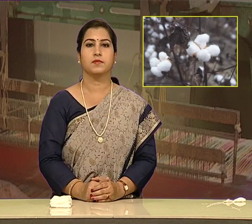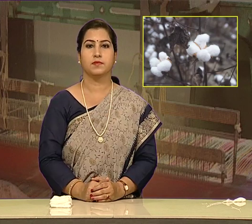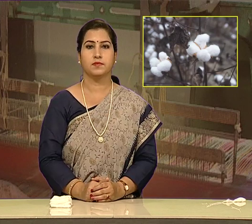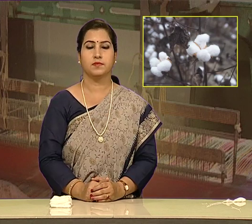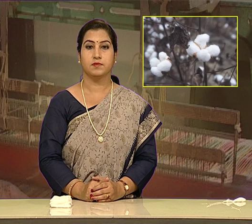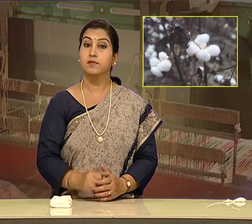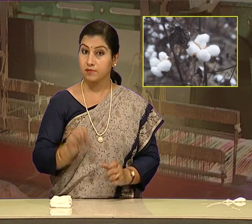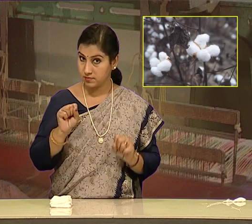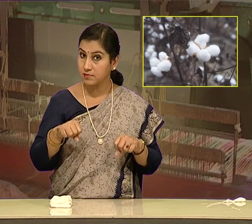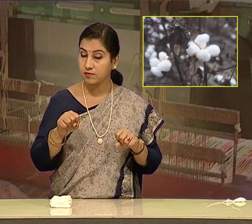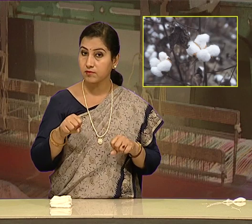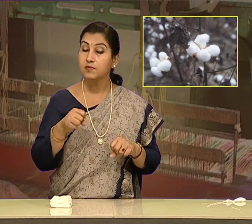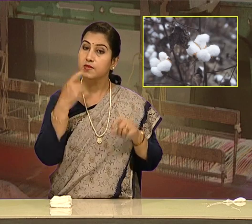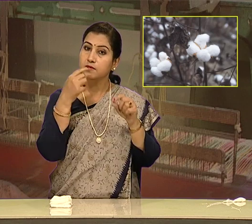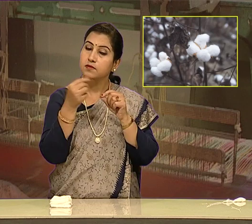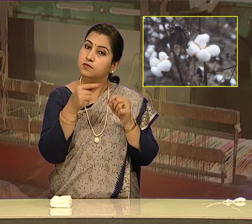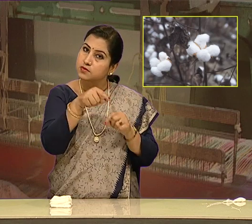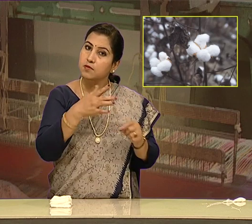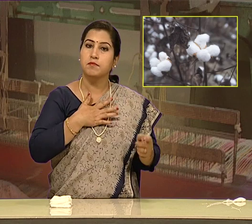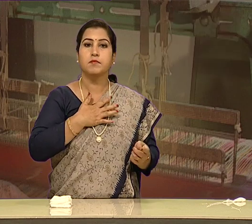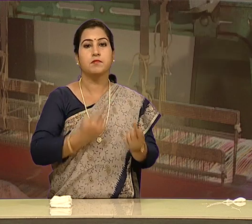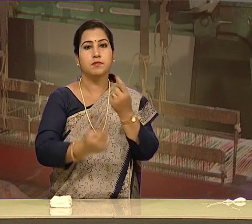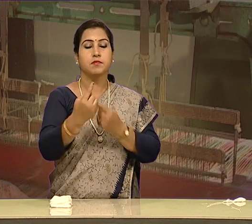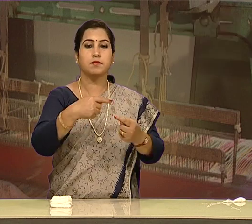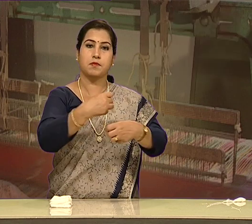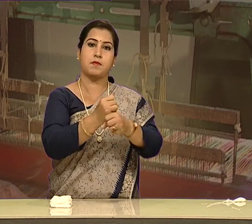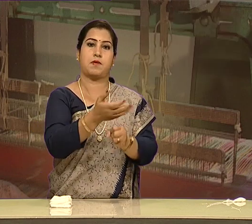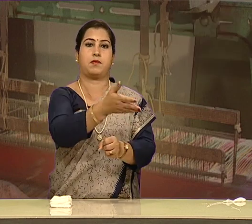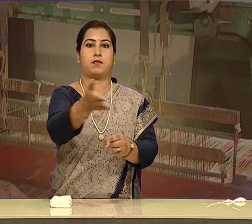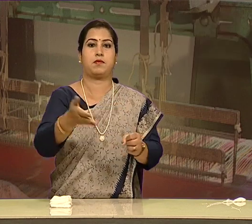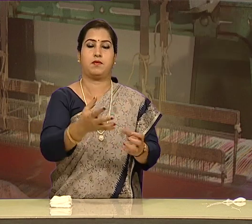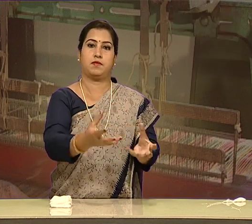हाँ, रुई इन्हीं पौधों से प्राप्त की जाती है।